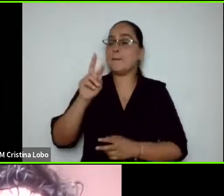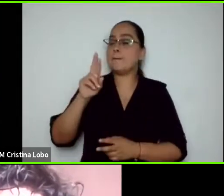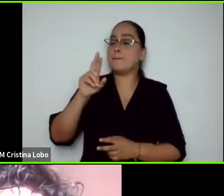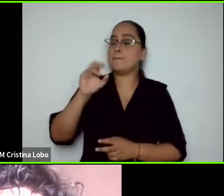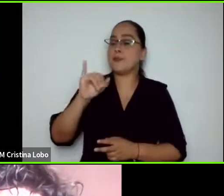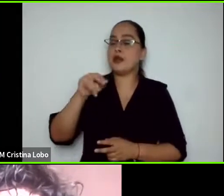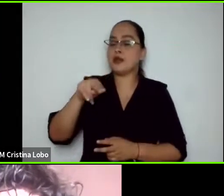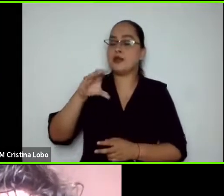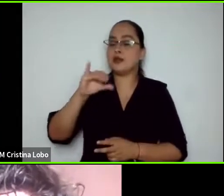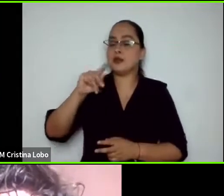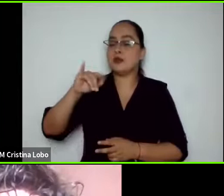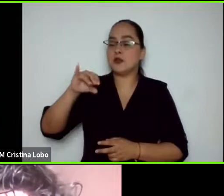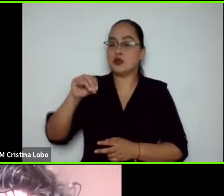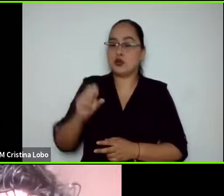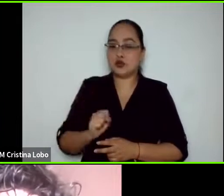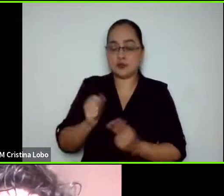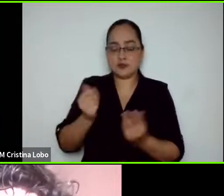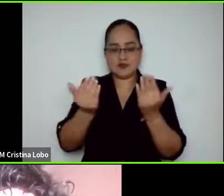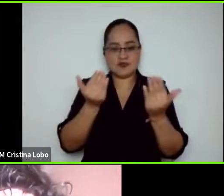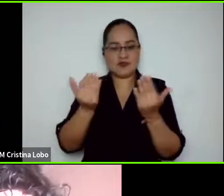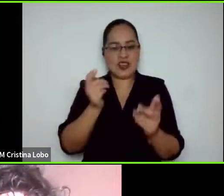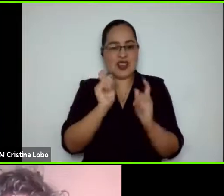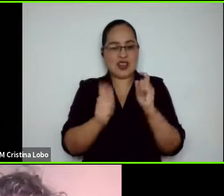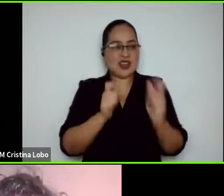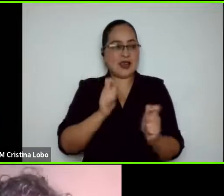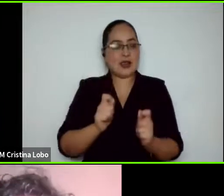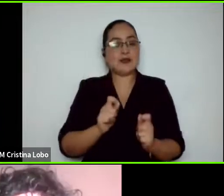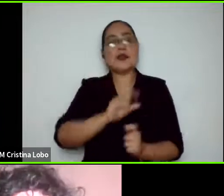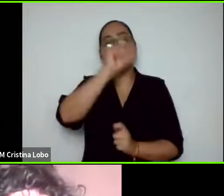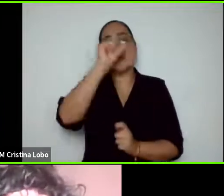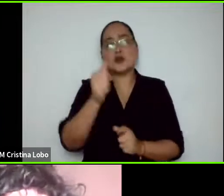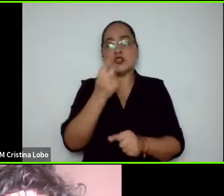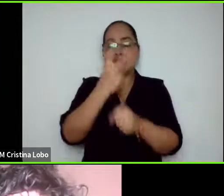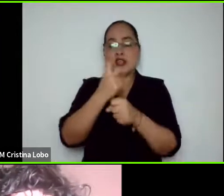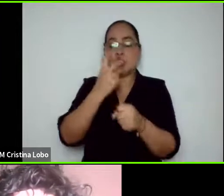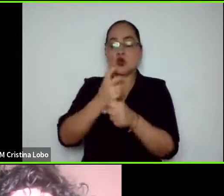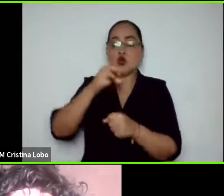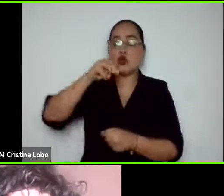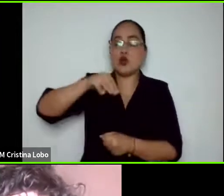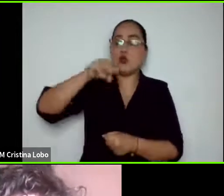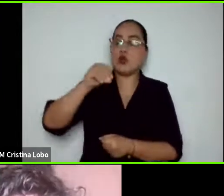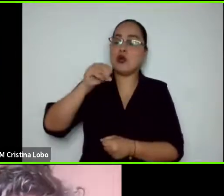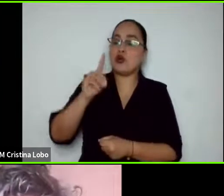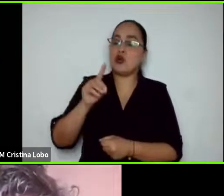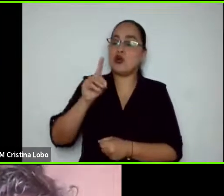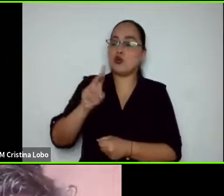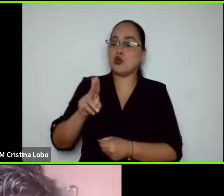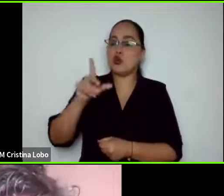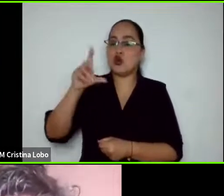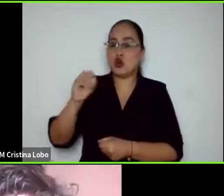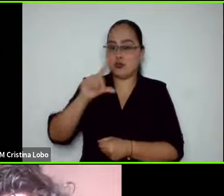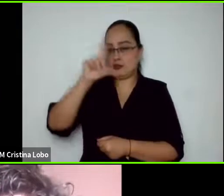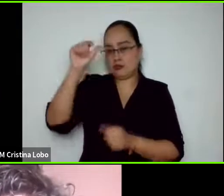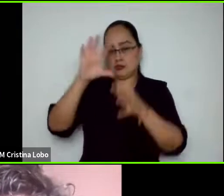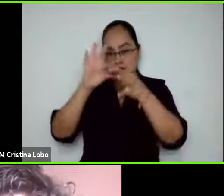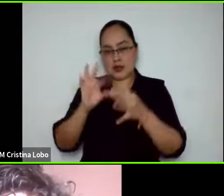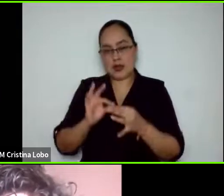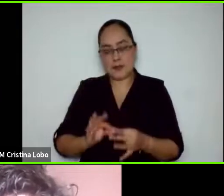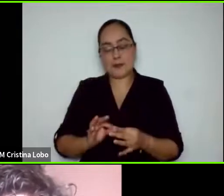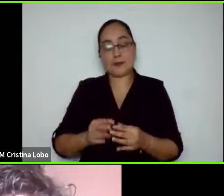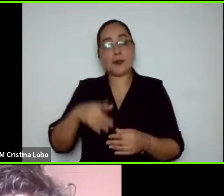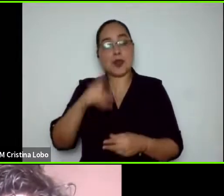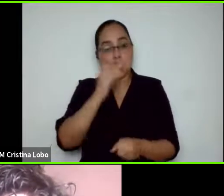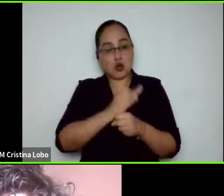diplomado, que van a ver métodos de interpretación constitucional. Y ahí verán que hay metodologías, o sea, principalmente para